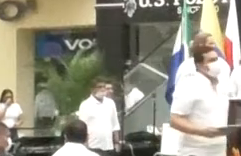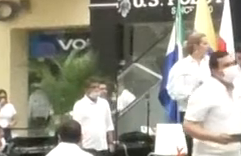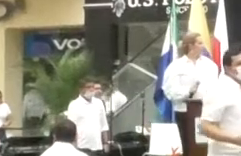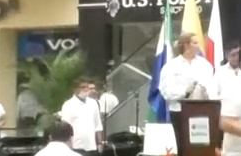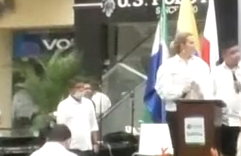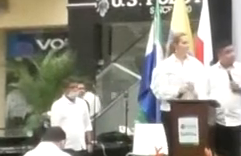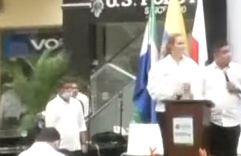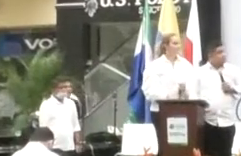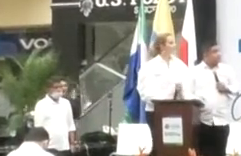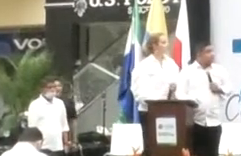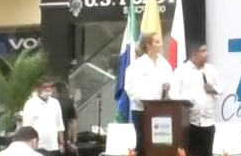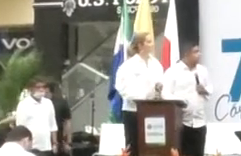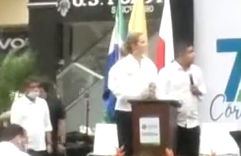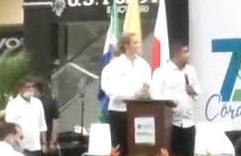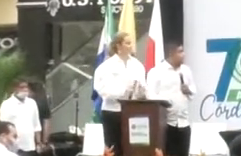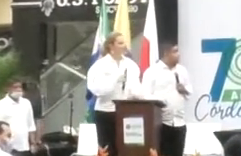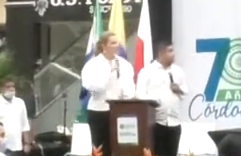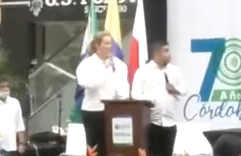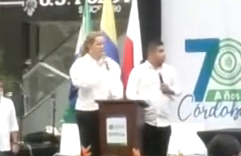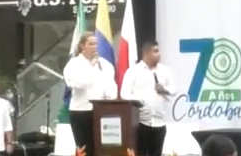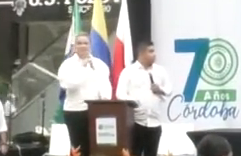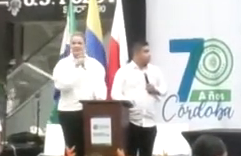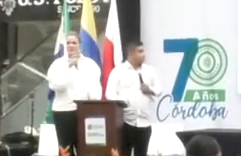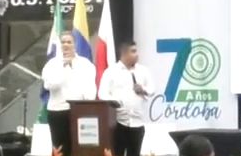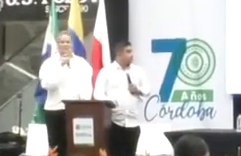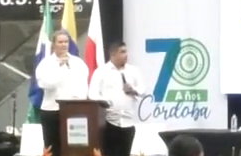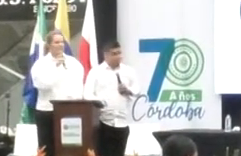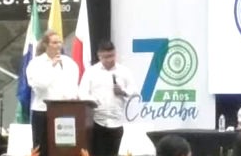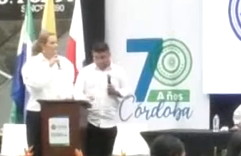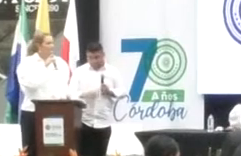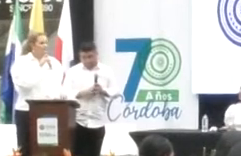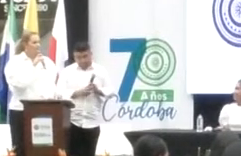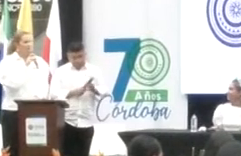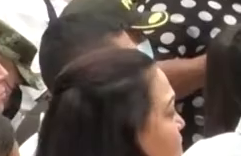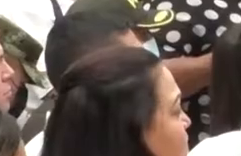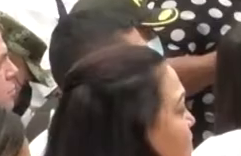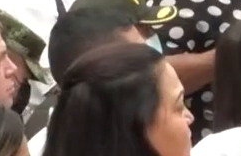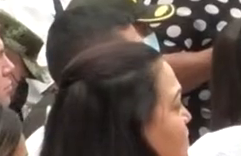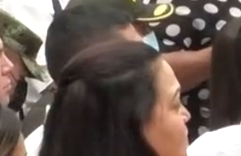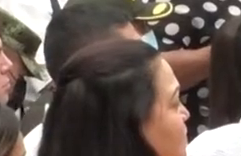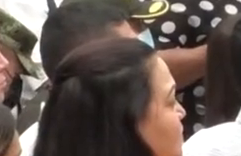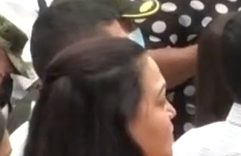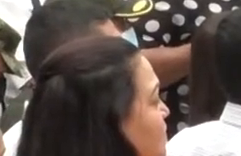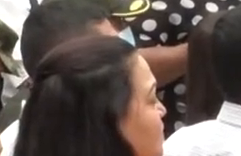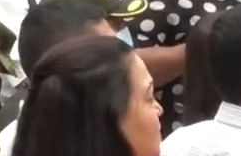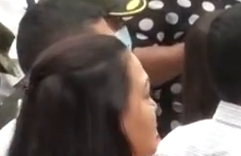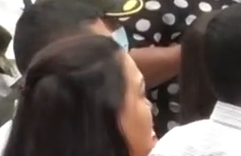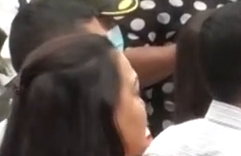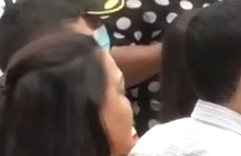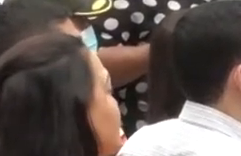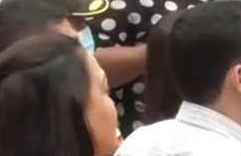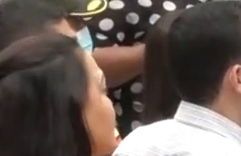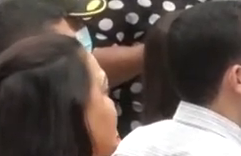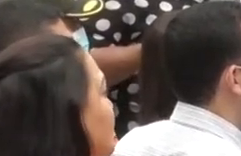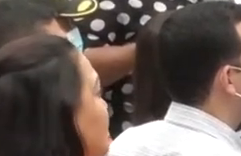El plan de desarrollo del departamento de Córdoba, que contempla inversiones por 4.7 billones de pesos en 4 años, ya tiene una ejecución operativa del